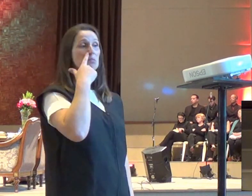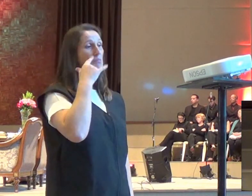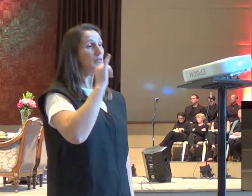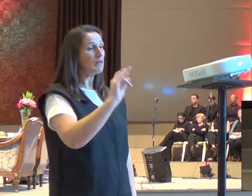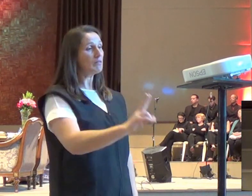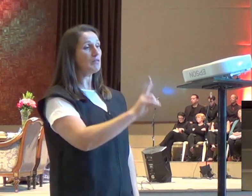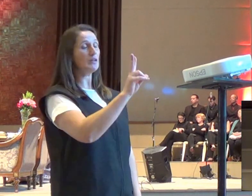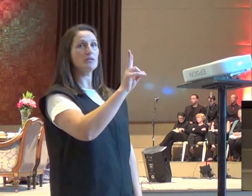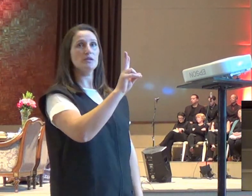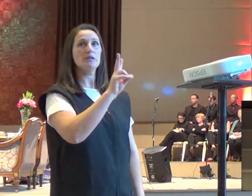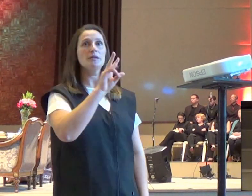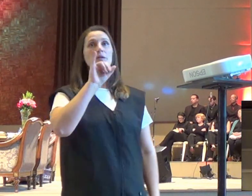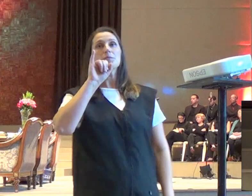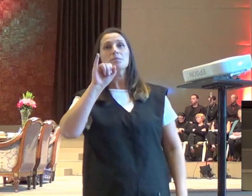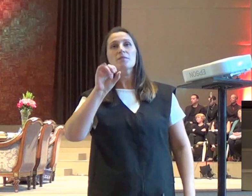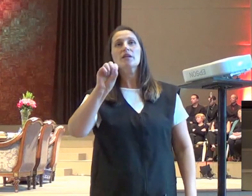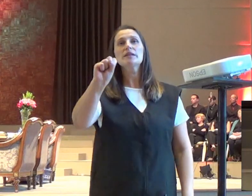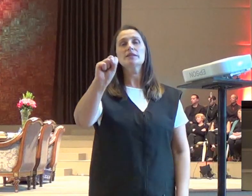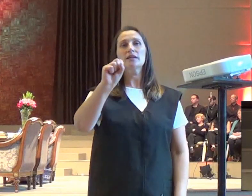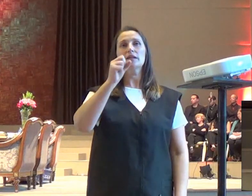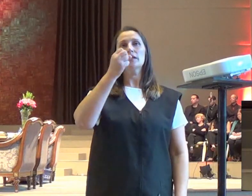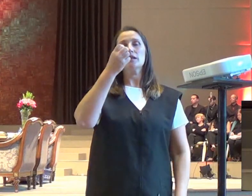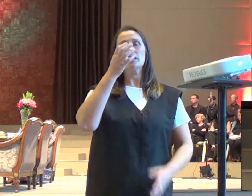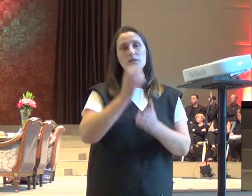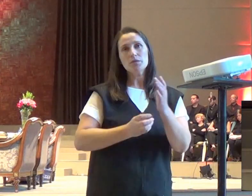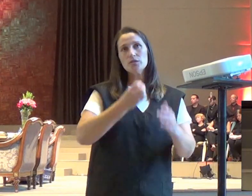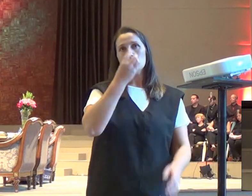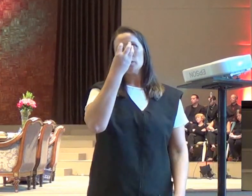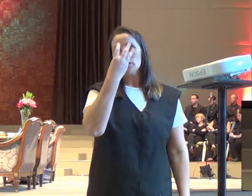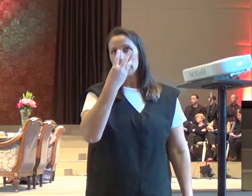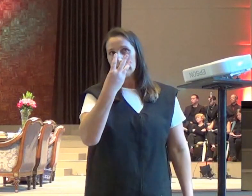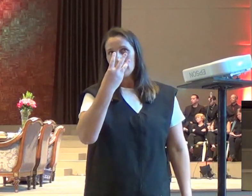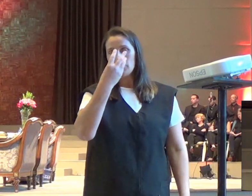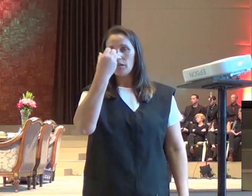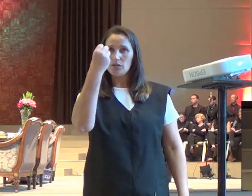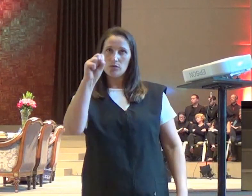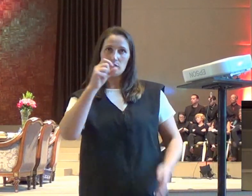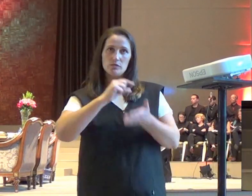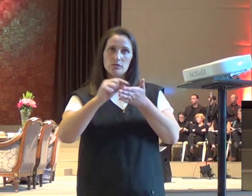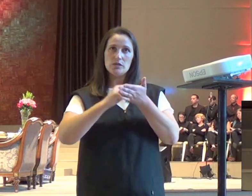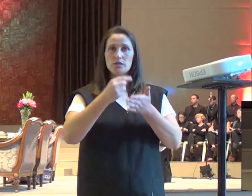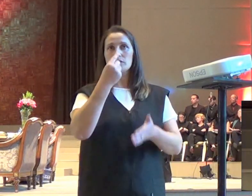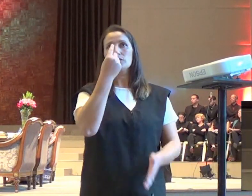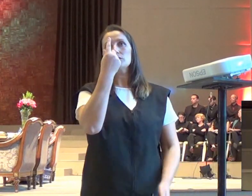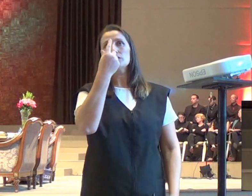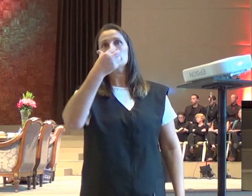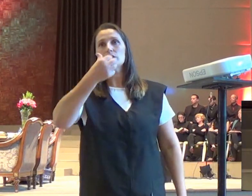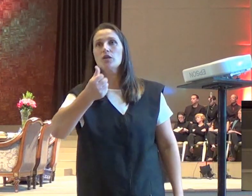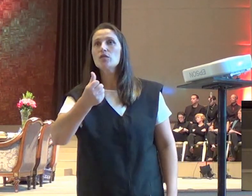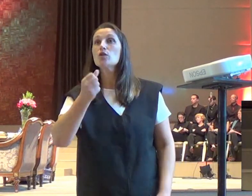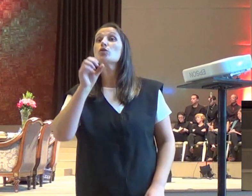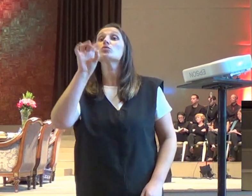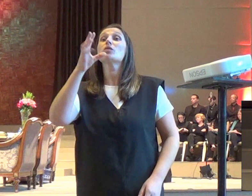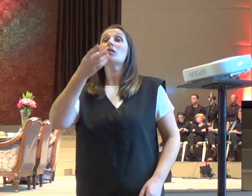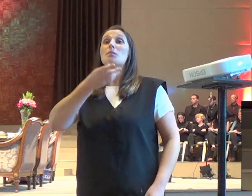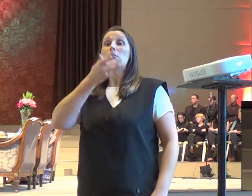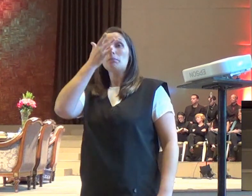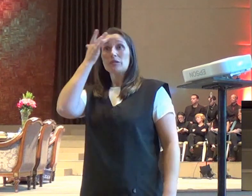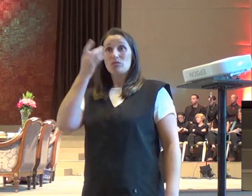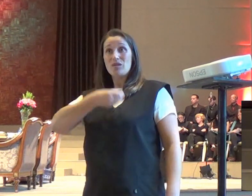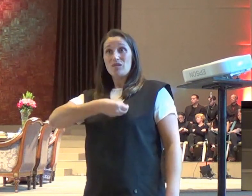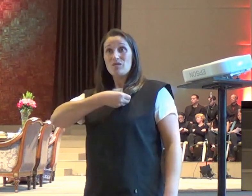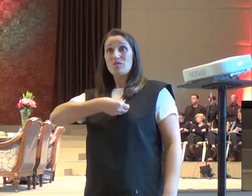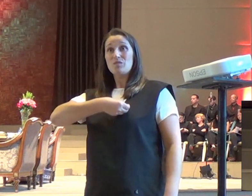Isaías 38, 19 vai dizer assim, os vivos, somente os vivos, esses te louvam, como hoje eu